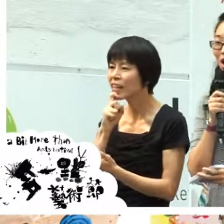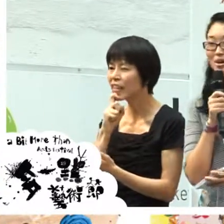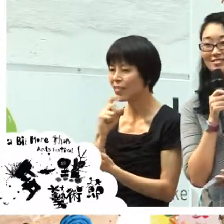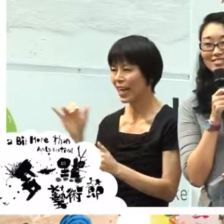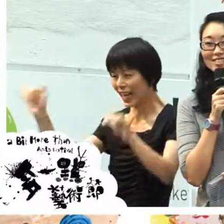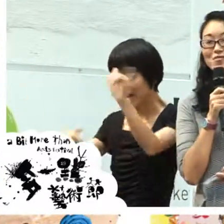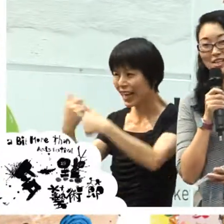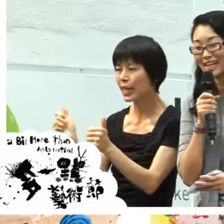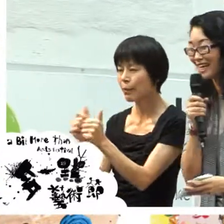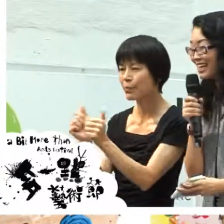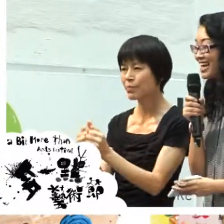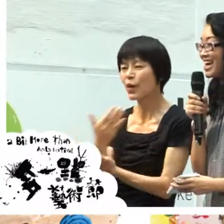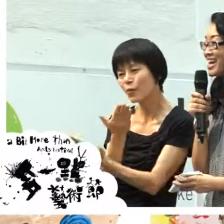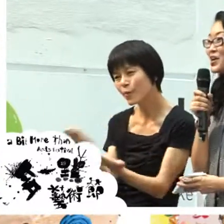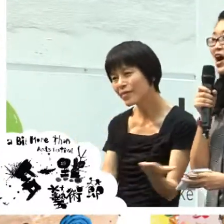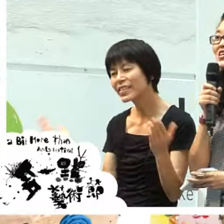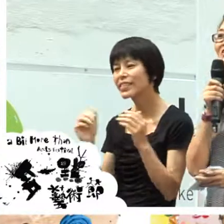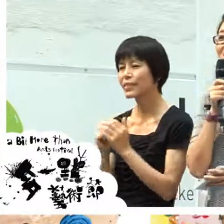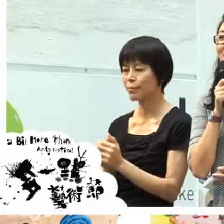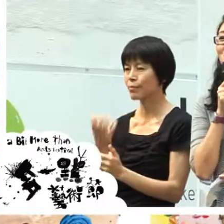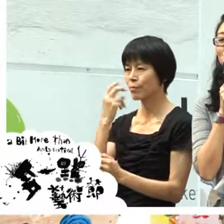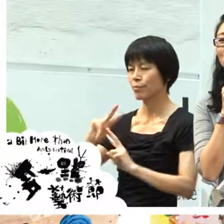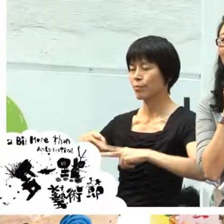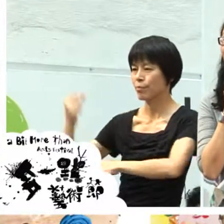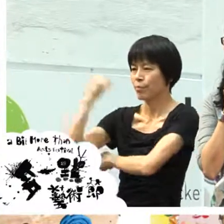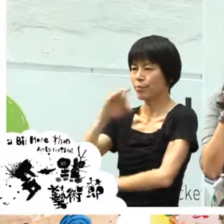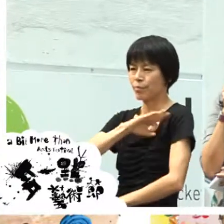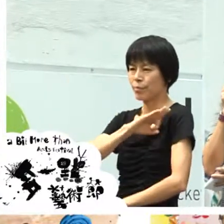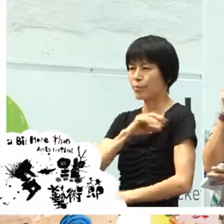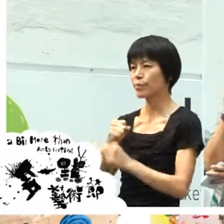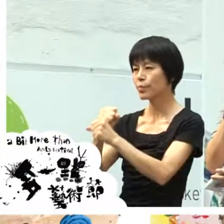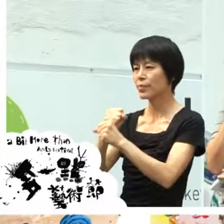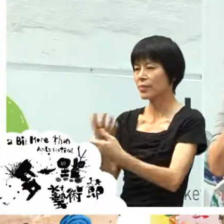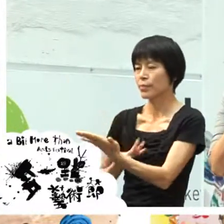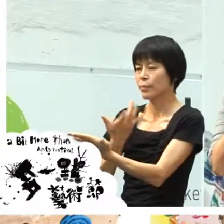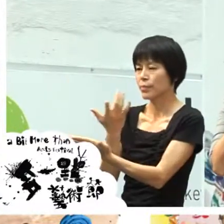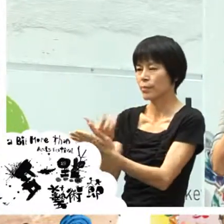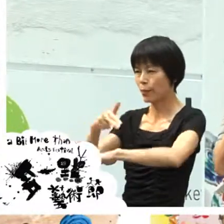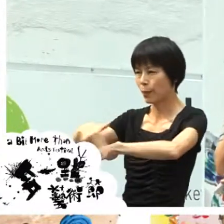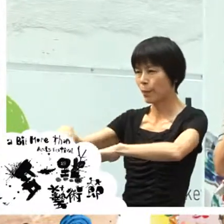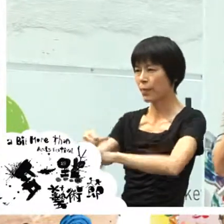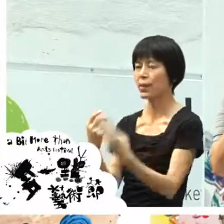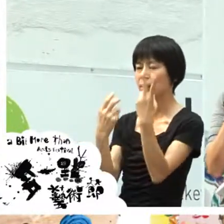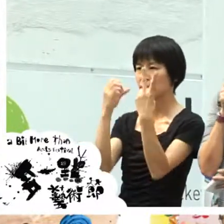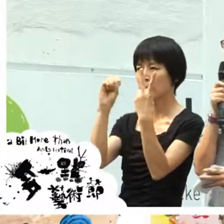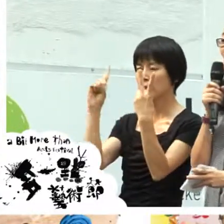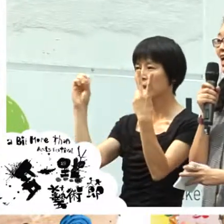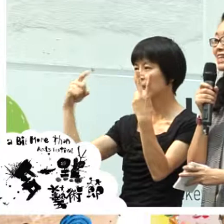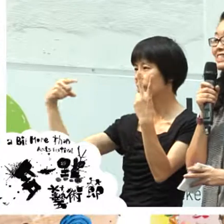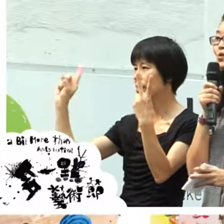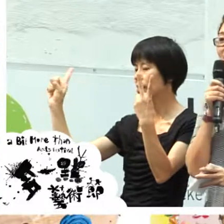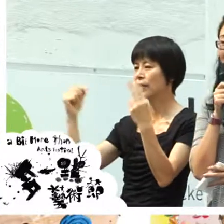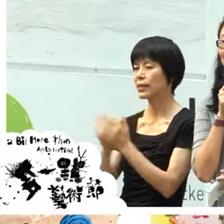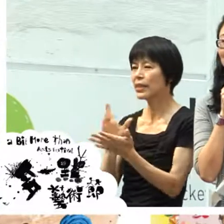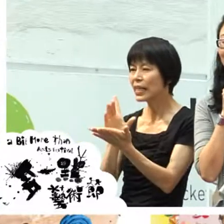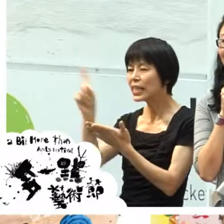各位來賓，歡迎你哋嚟到香港展能藝術會賽馬會共融藝術計劃2010-11年度嘅